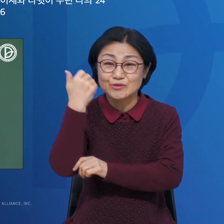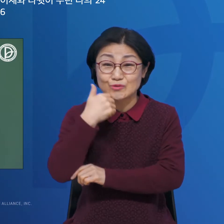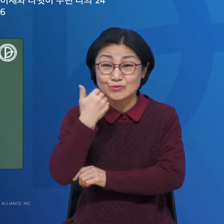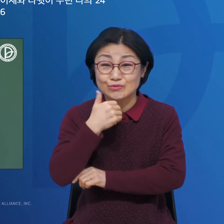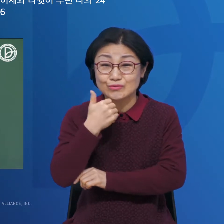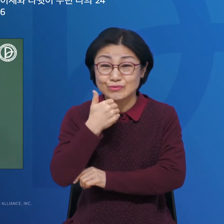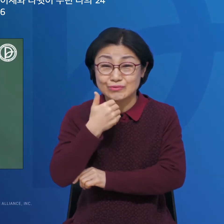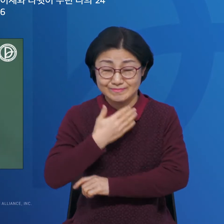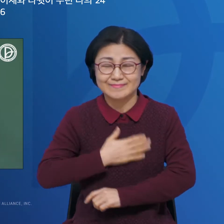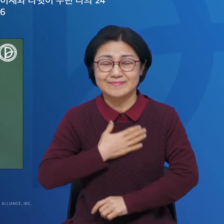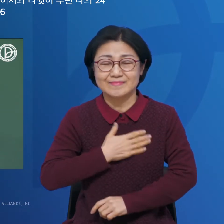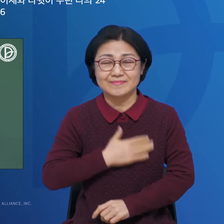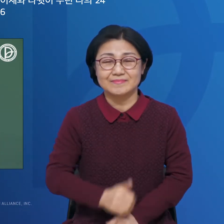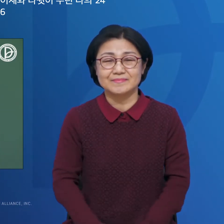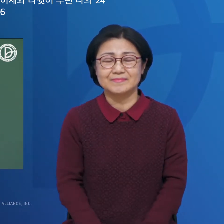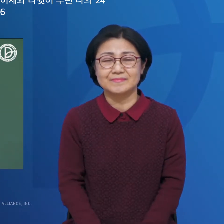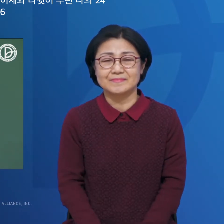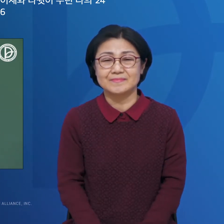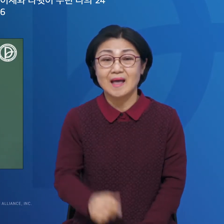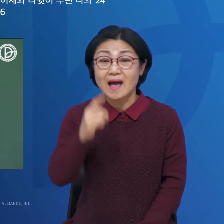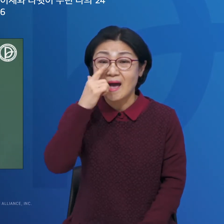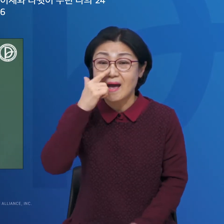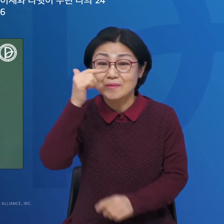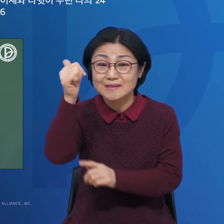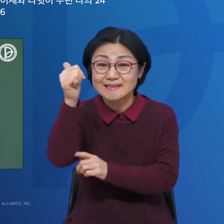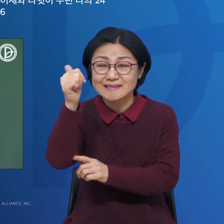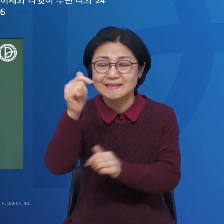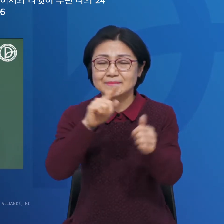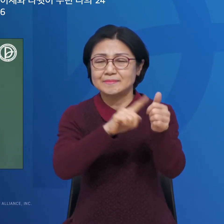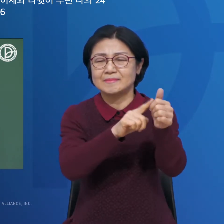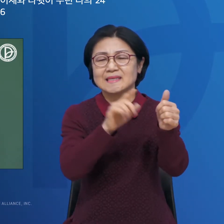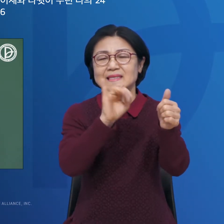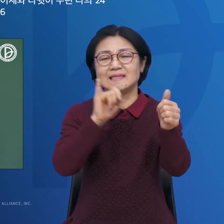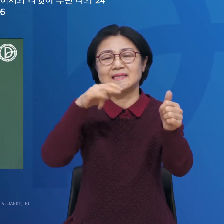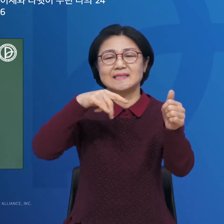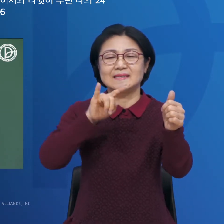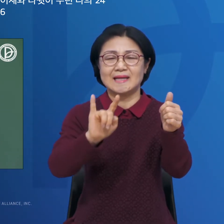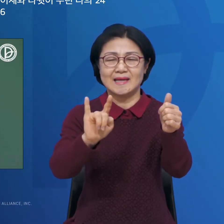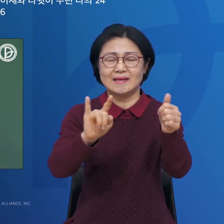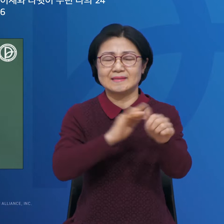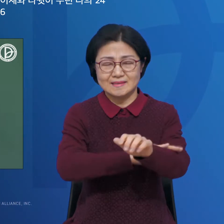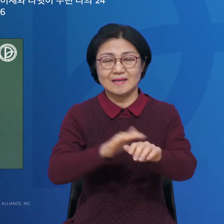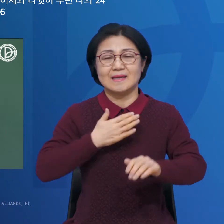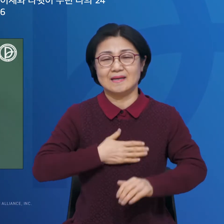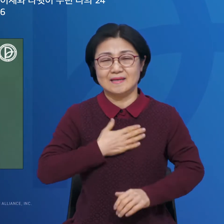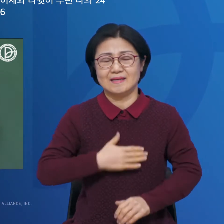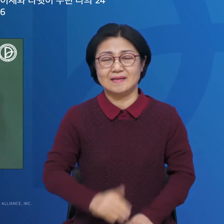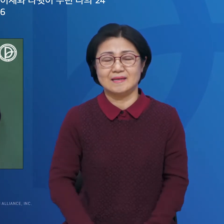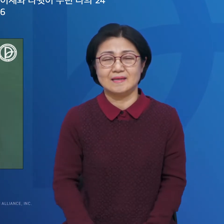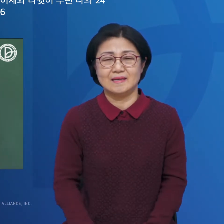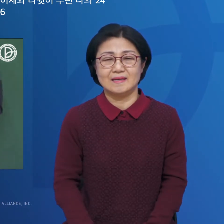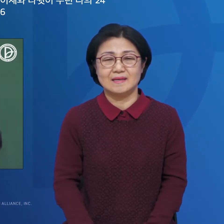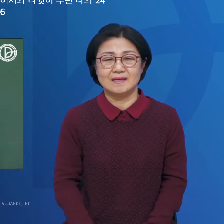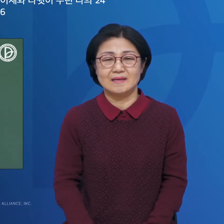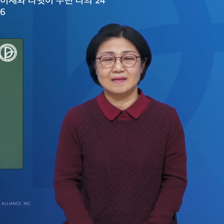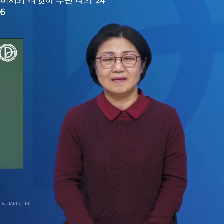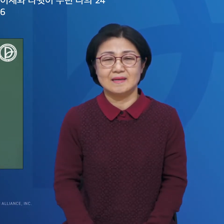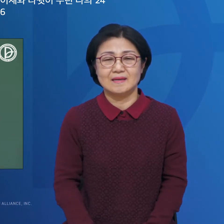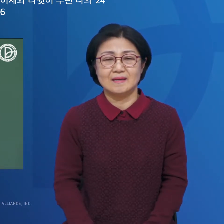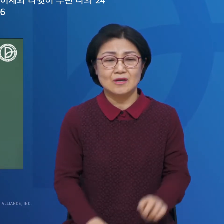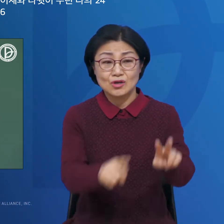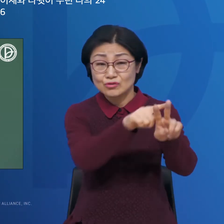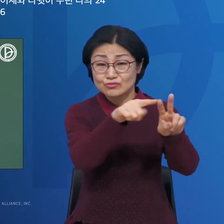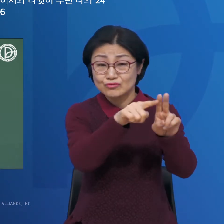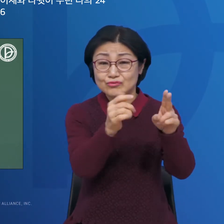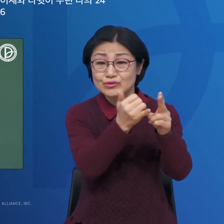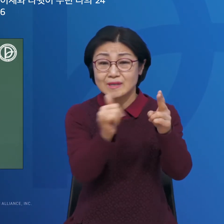already know who he 그 is. 아버지 이새 다 압니다. And everybody knows who his father Jesse is. 이 사람들이 누린 24가 뭐냐가